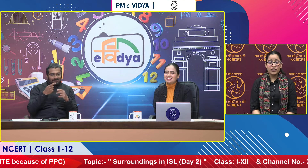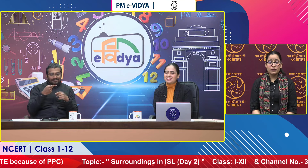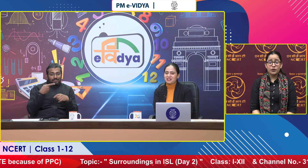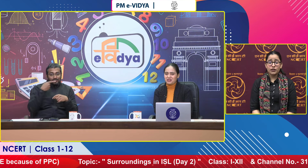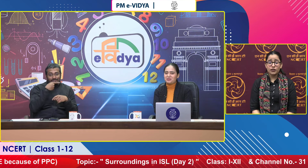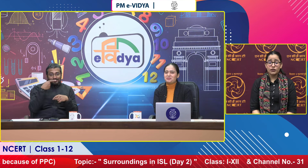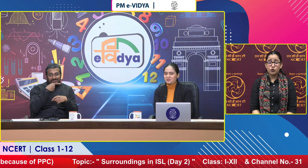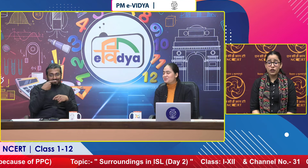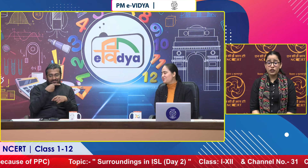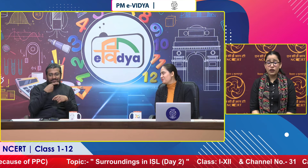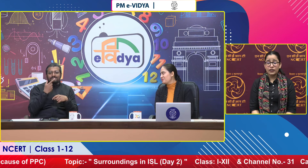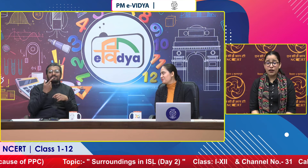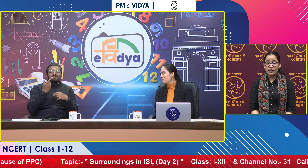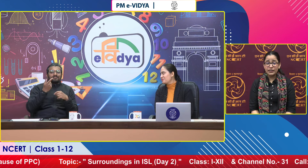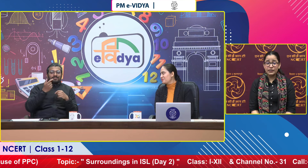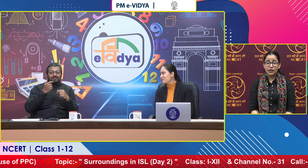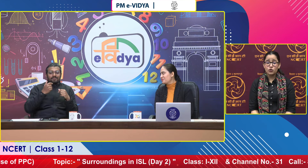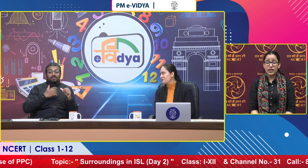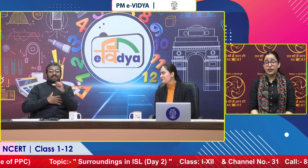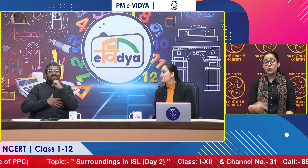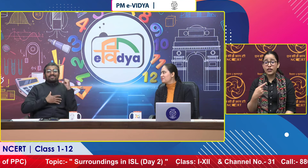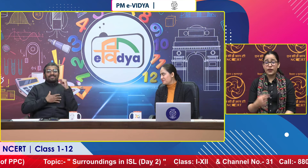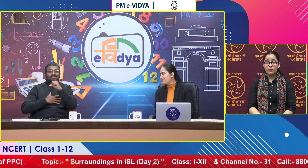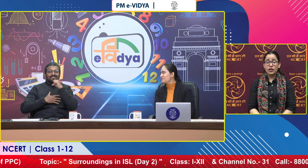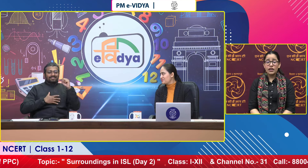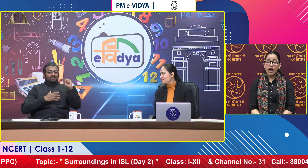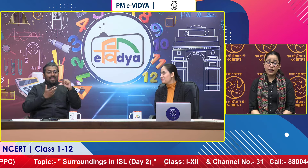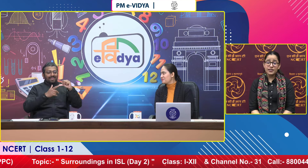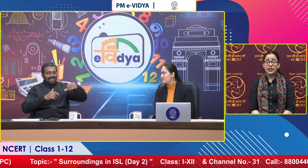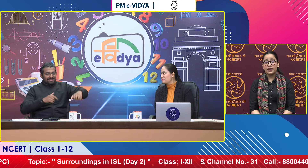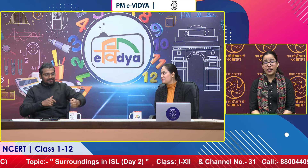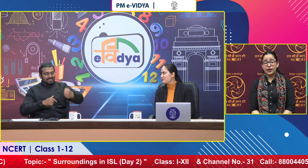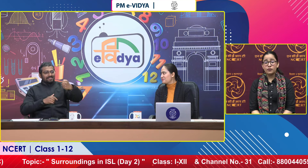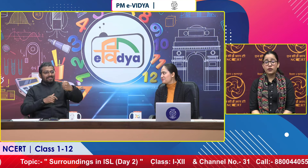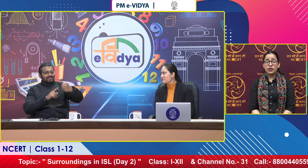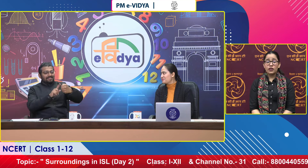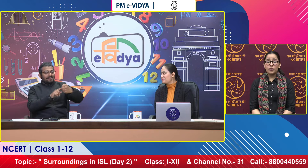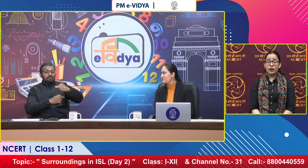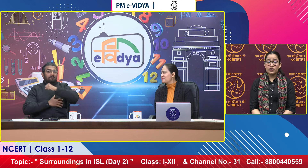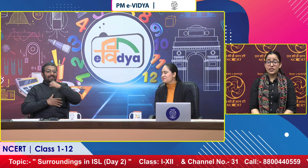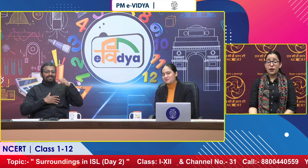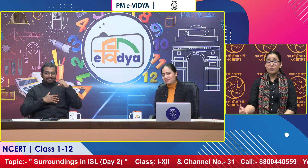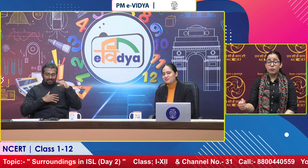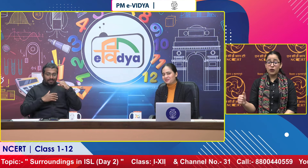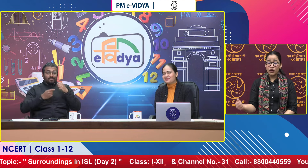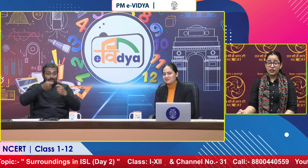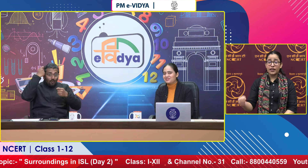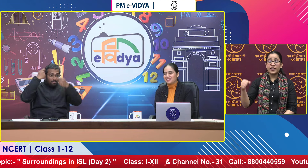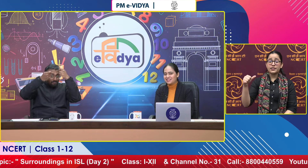ब्रशिंग, जो ब्रशिंग और टीथ का जो साइन है वो ये है। नहाने का साइन ये है, जैसे कि हम मग उठाते हैं